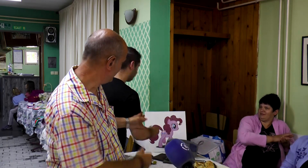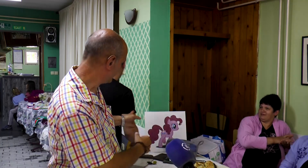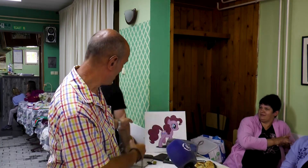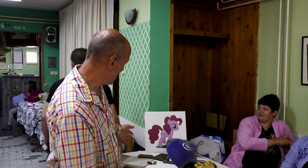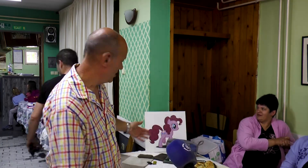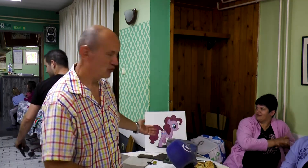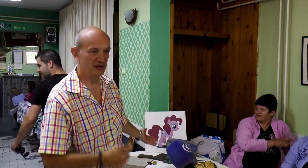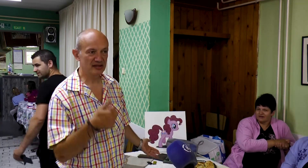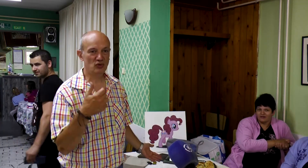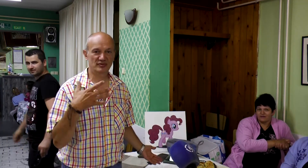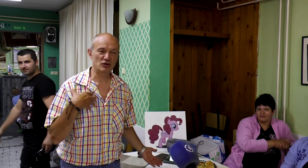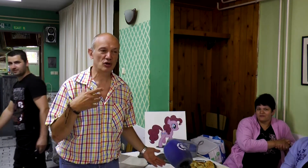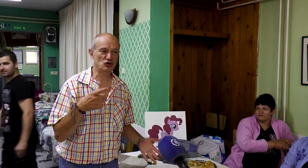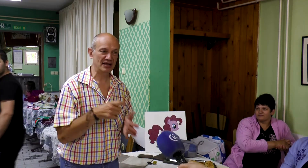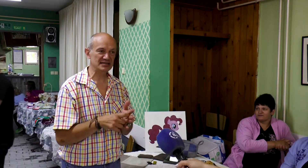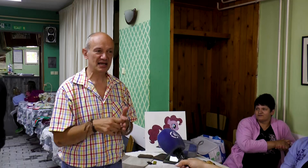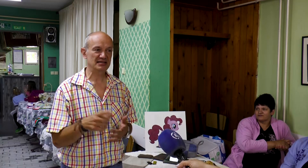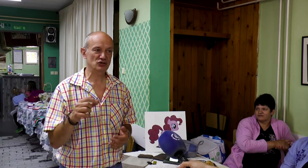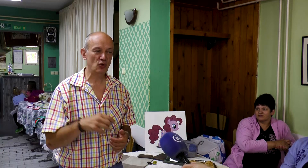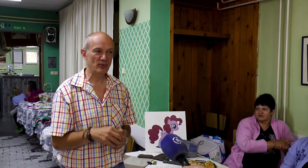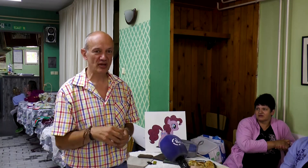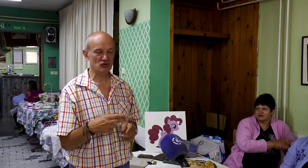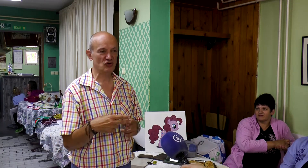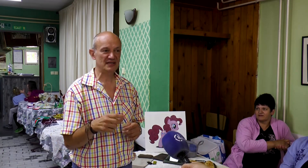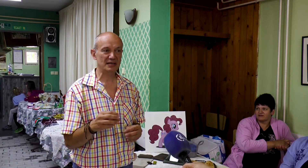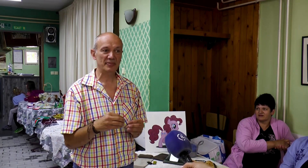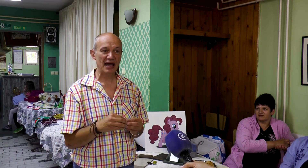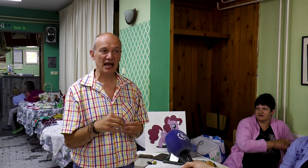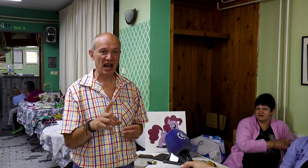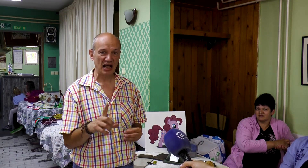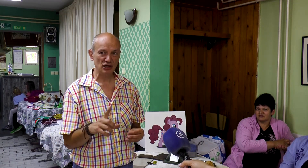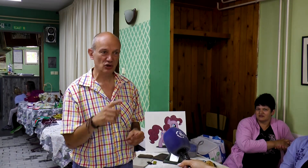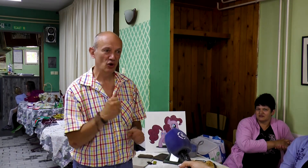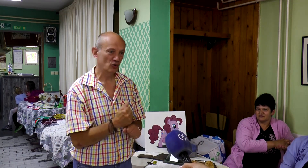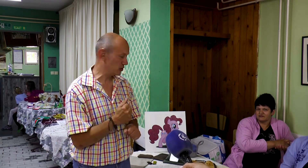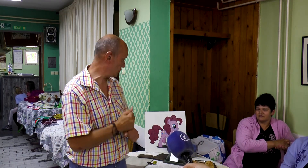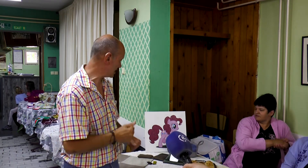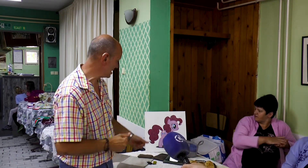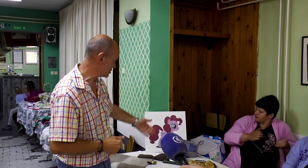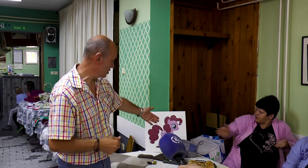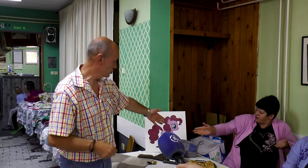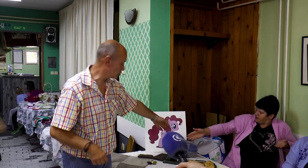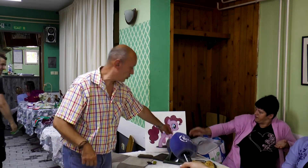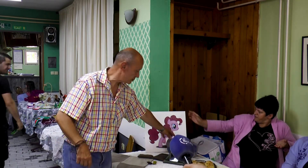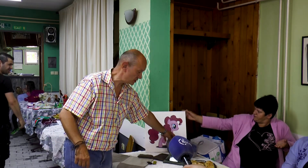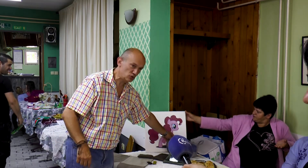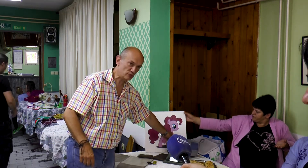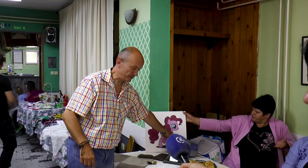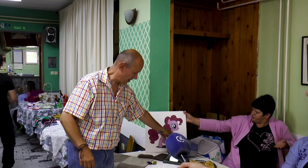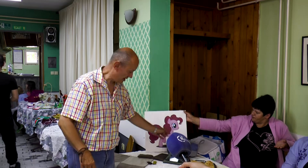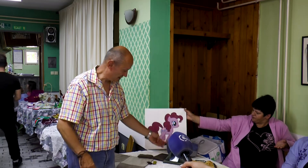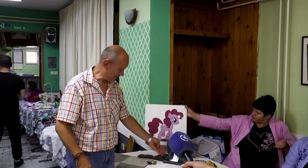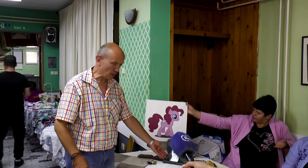je jedna naša članica iz Sombora, gdje zove se Branka Lalić, koja je uradila